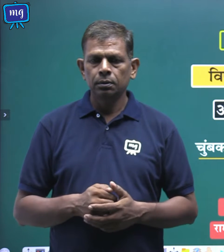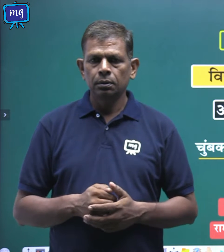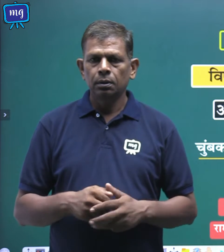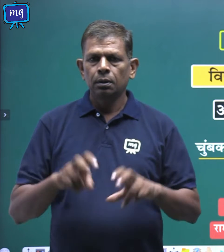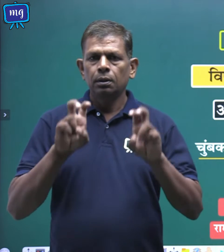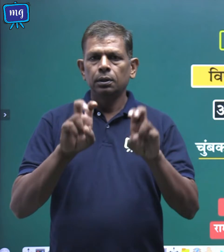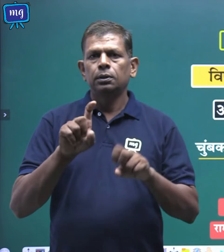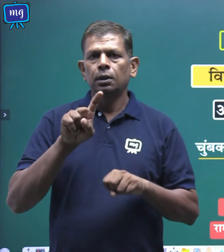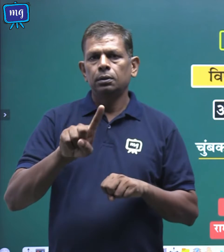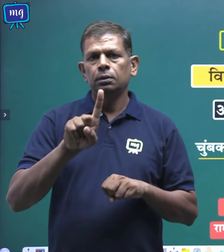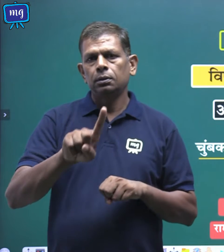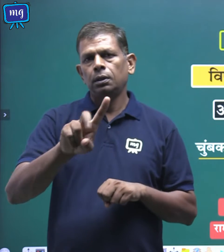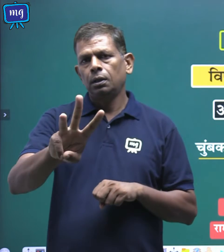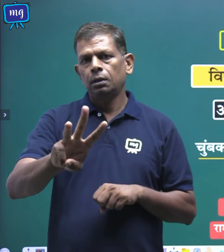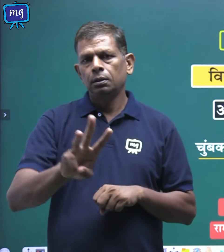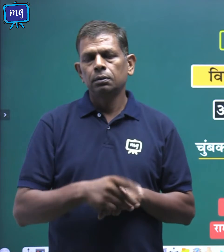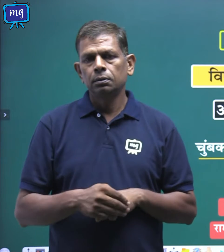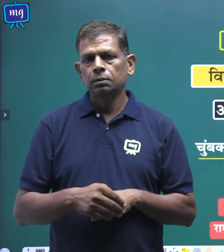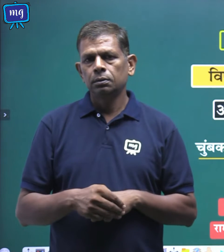अध्याय 13